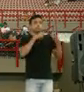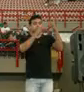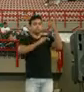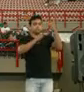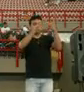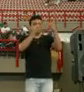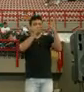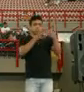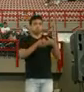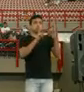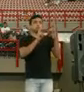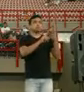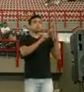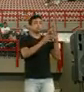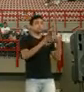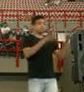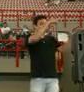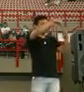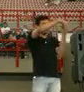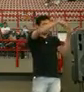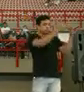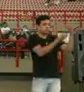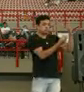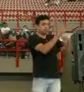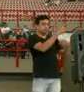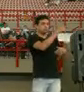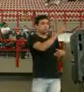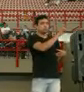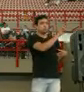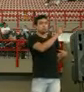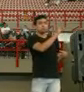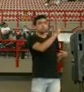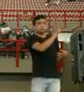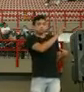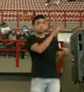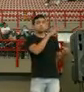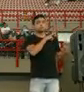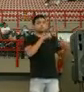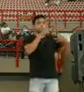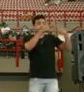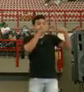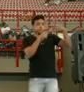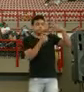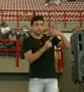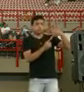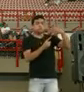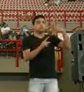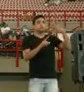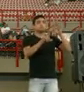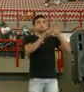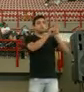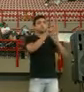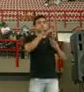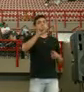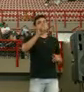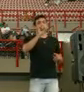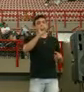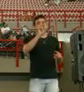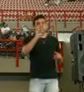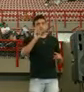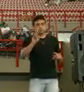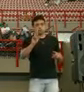reagente, ou a massa de um produto. Pessoal, existem 4 leis ponderais: